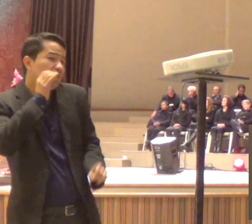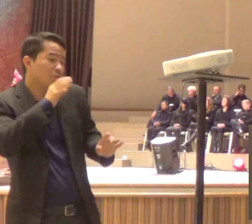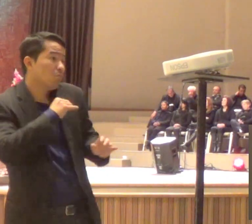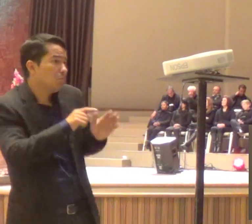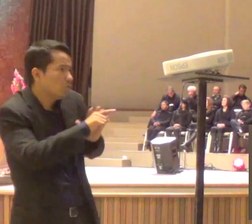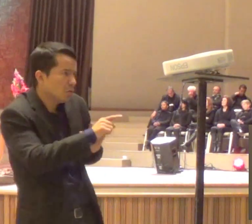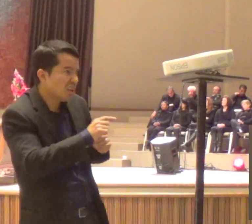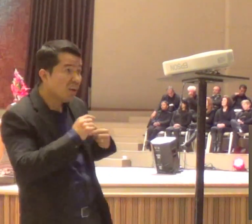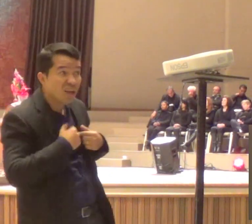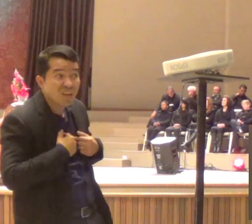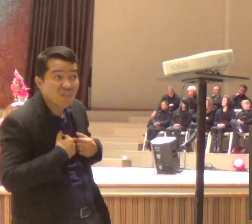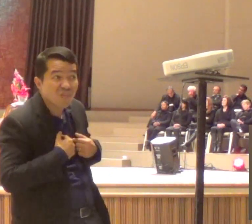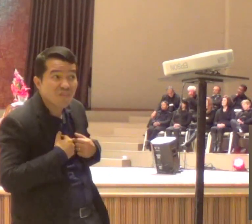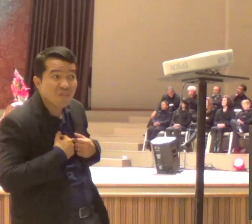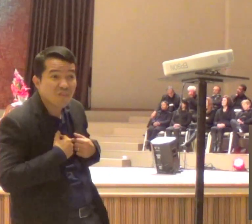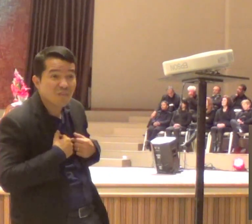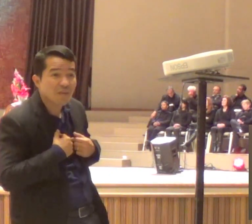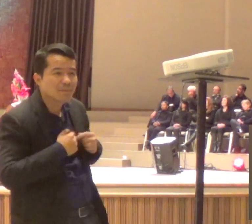E continuar do mesmo jeito,